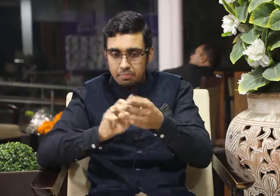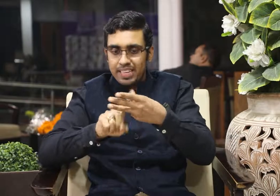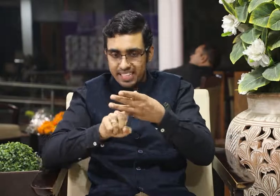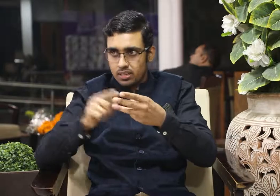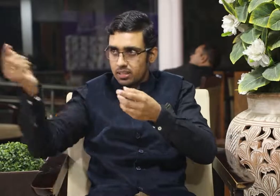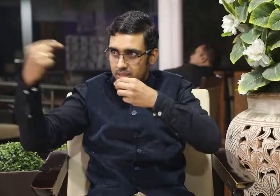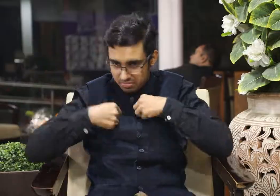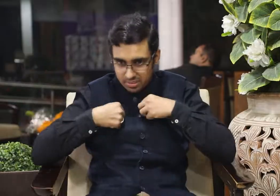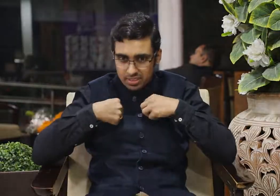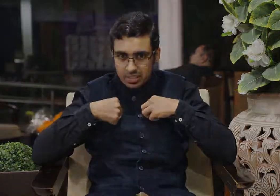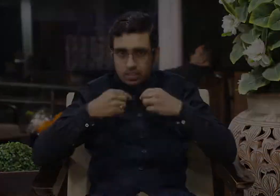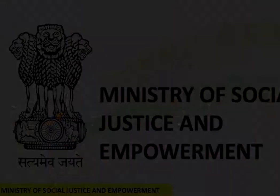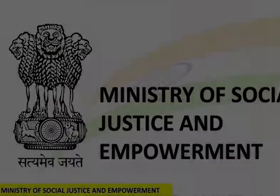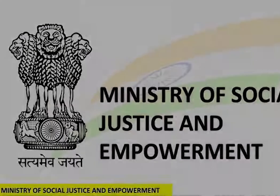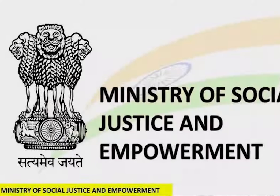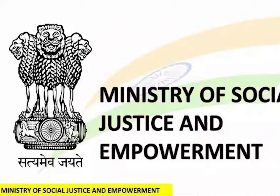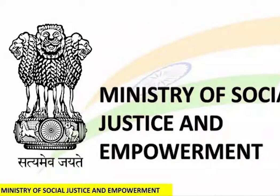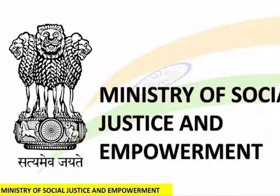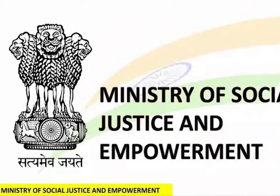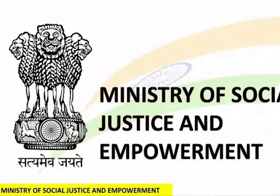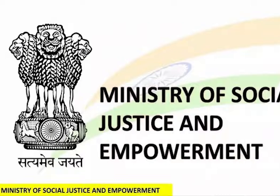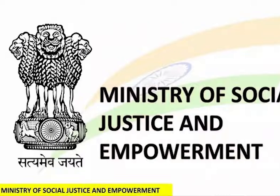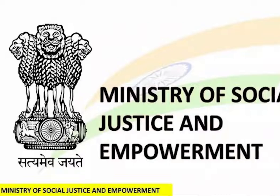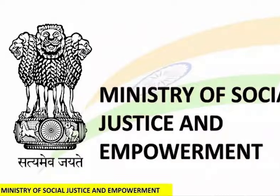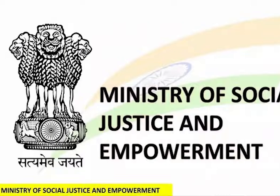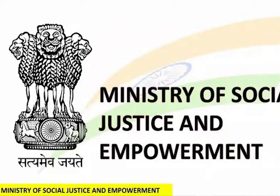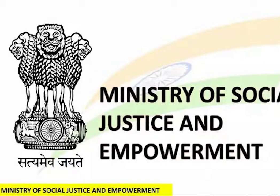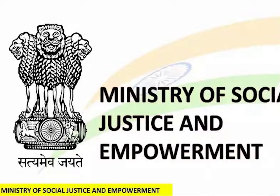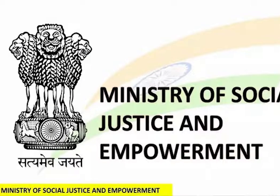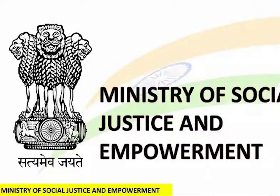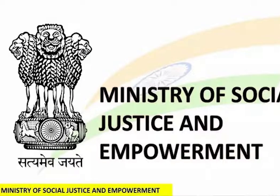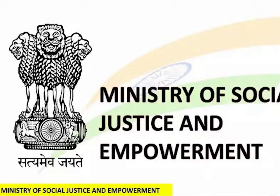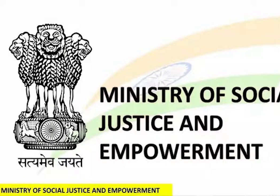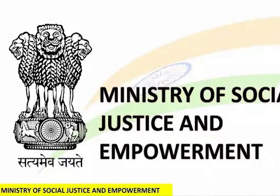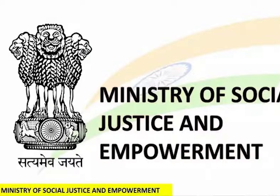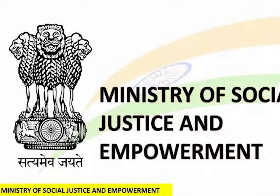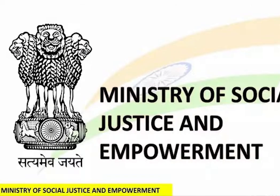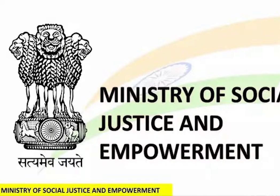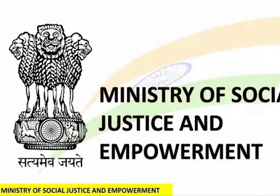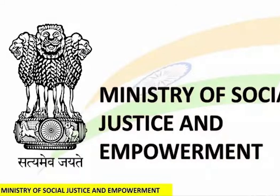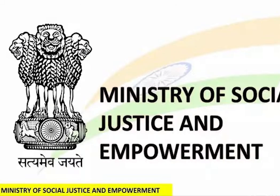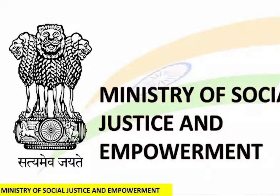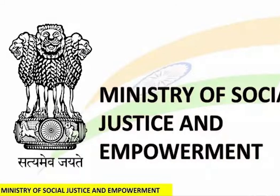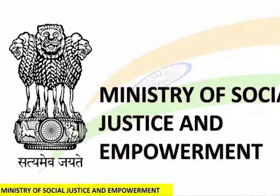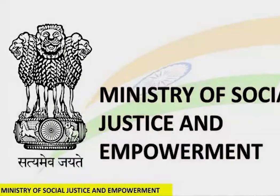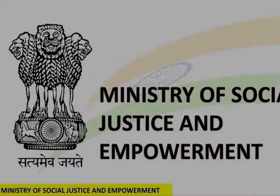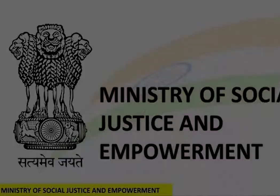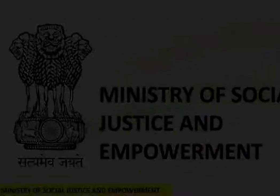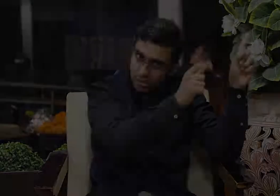और अभी मिनिस्ट्री ऑफ सोशल जस्टिस के द्वारा मुझे जो अवार्ड दिया जा रहा है तो मैं उसके लिए बेहद खुश हूँ। अभी उन्होंने